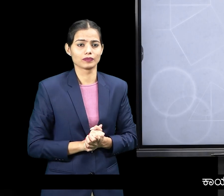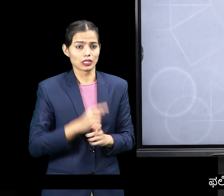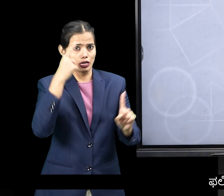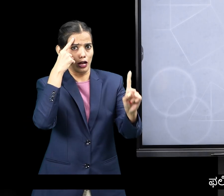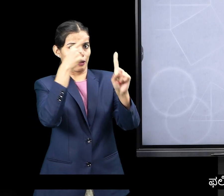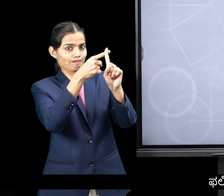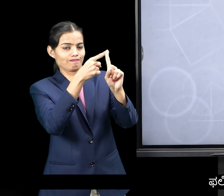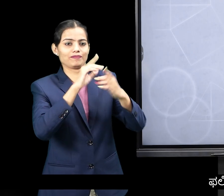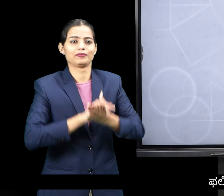ಫಲಿತಾಂಶಗಳು,